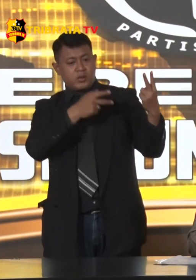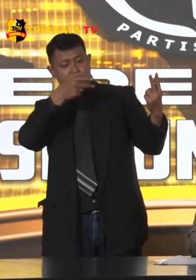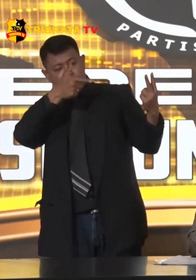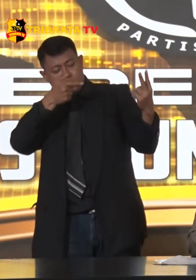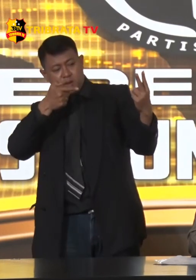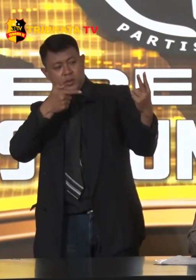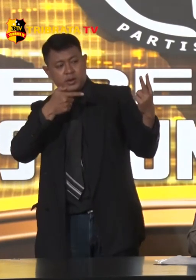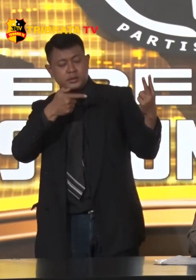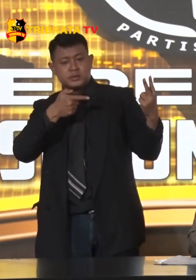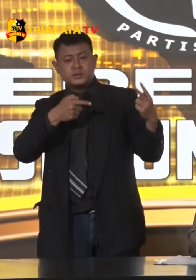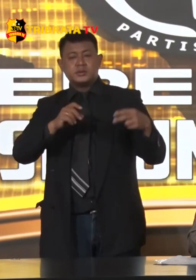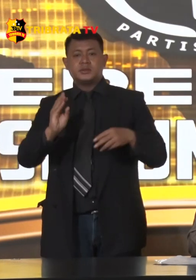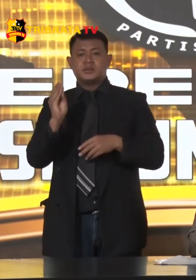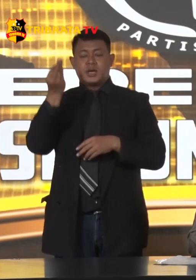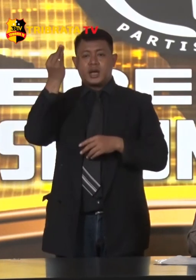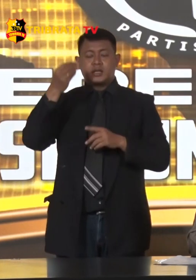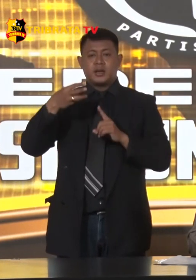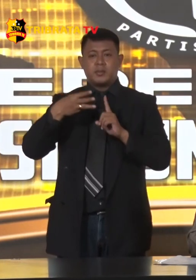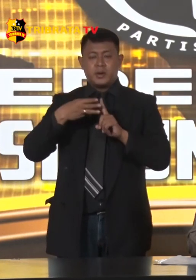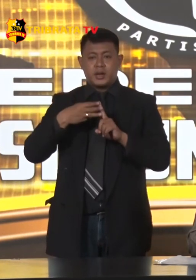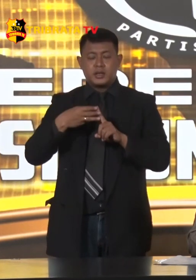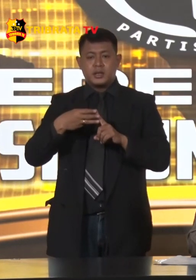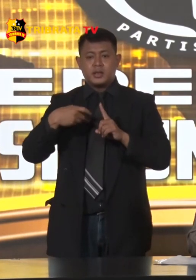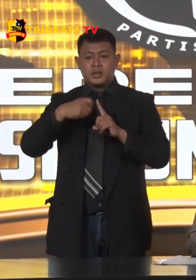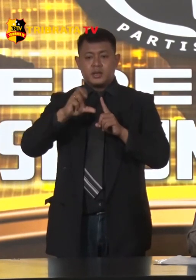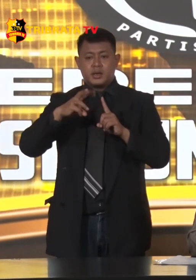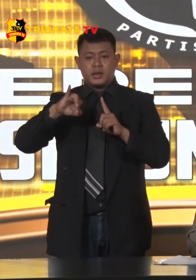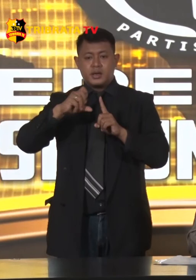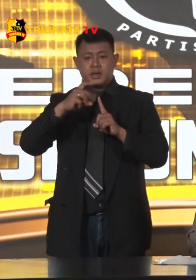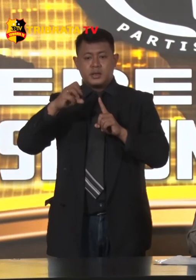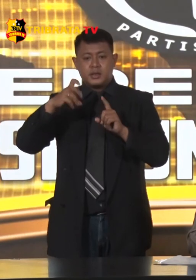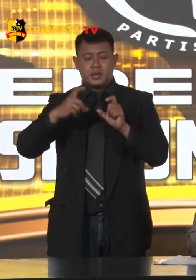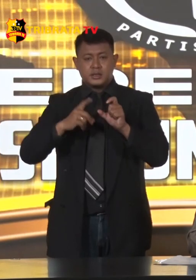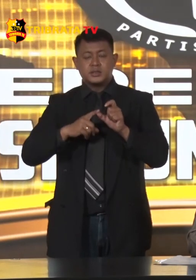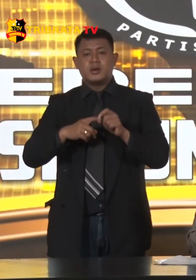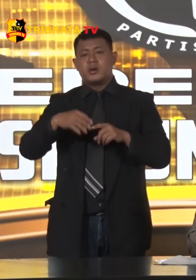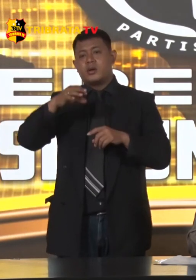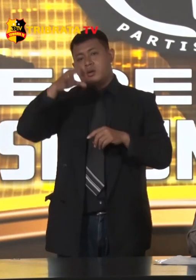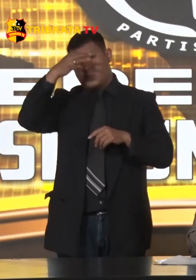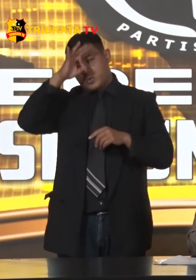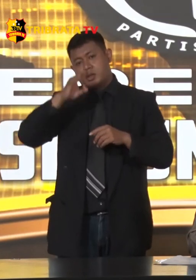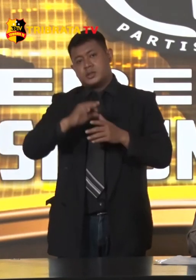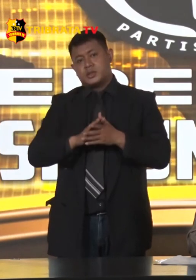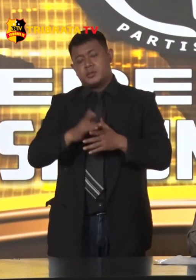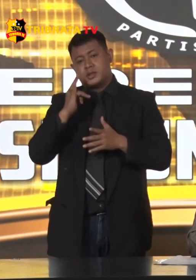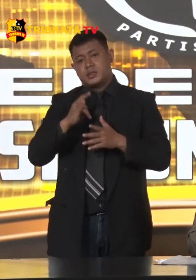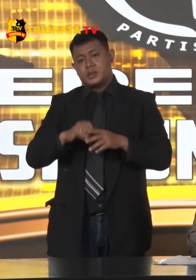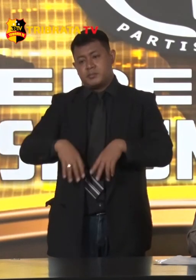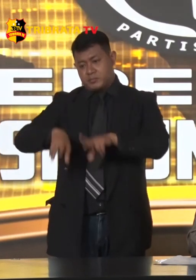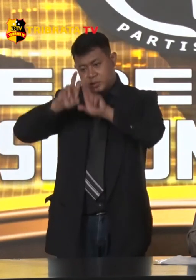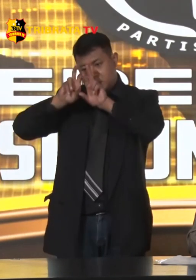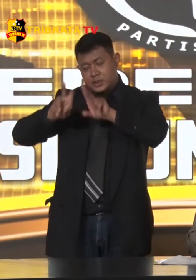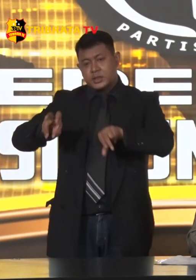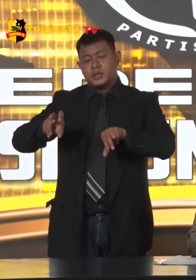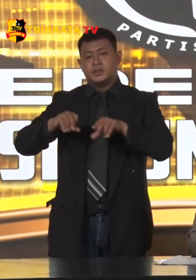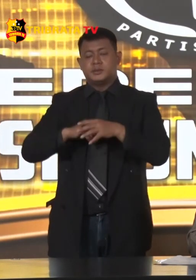yang di Jakarta Barat di Kalideres ya masih ditangani oleh Direktorat